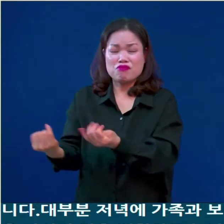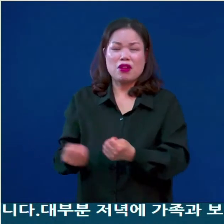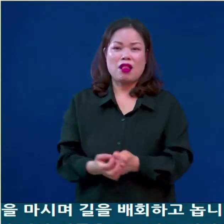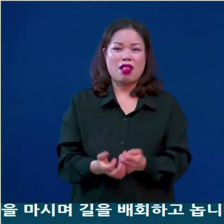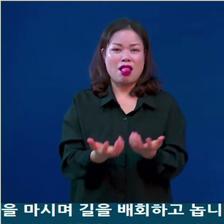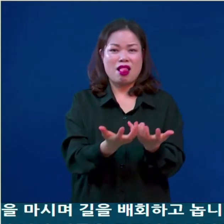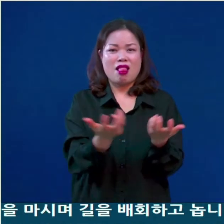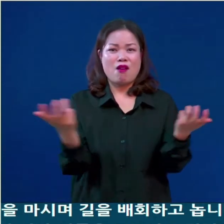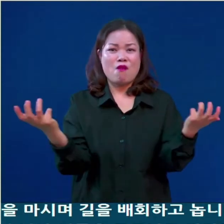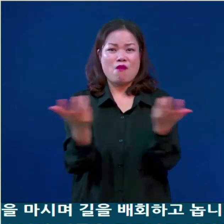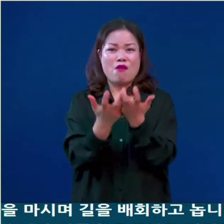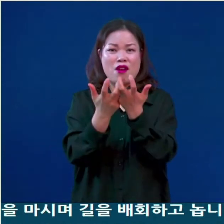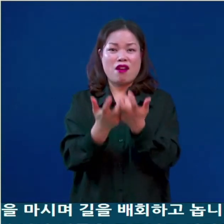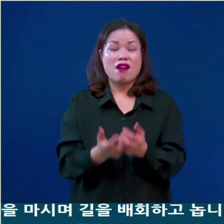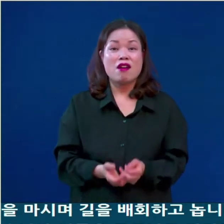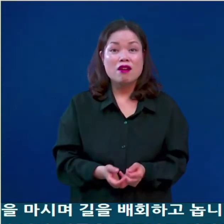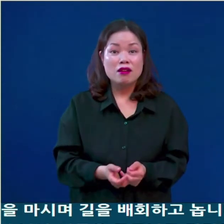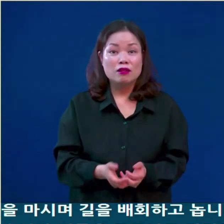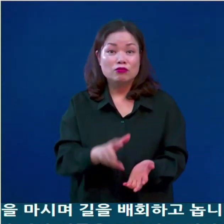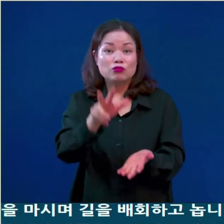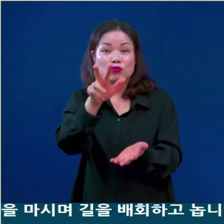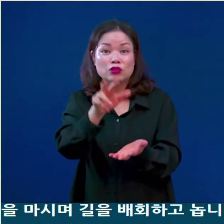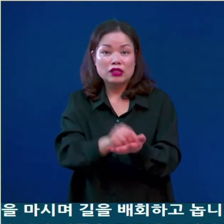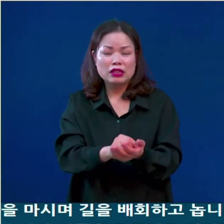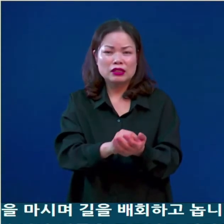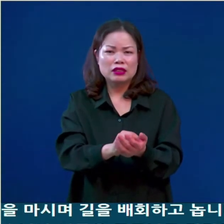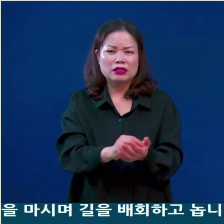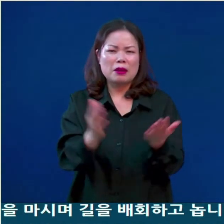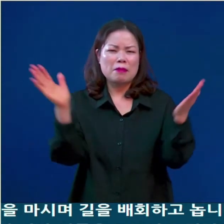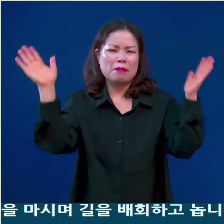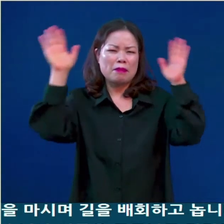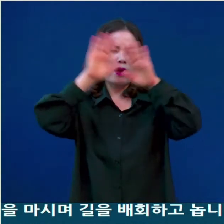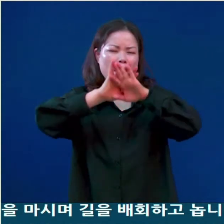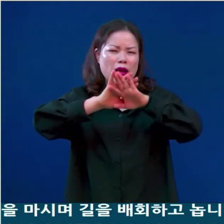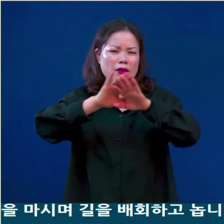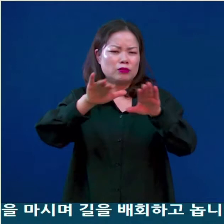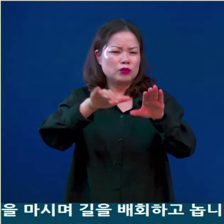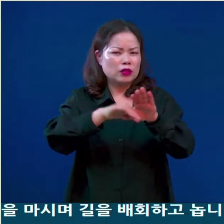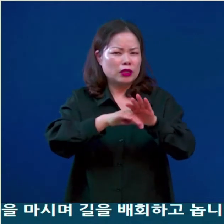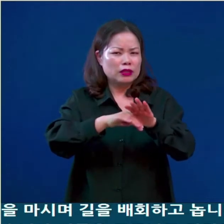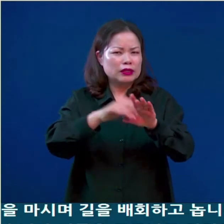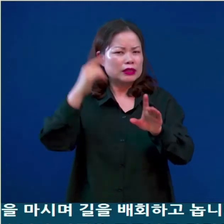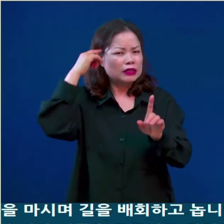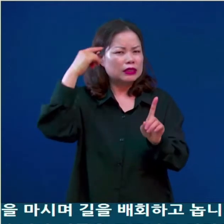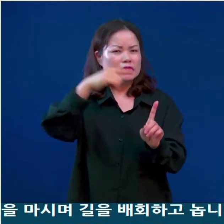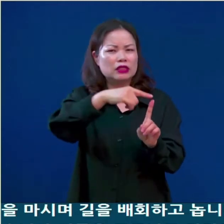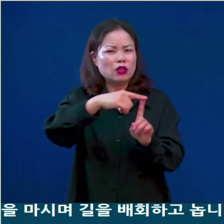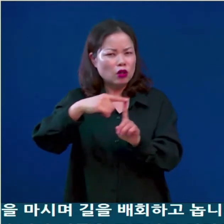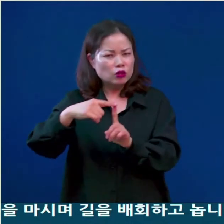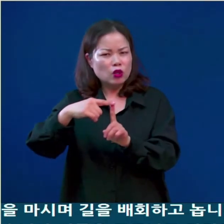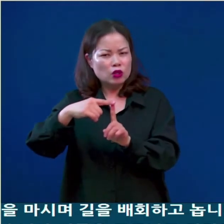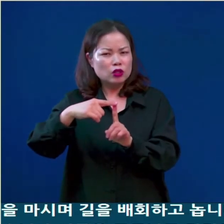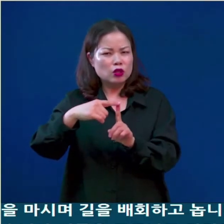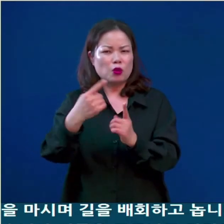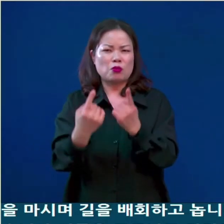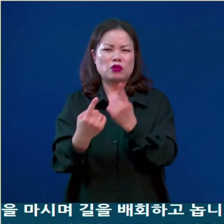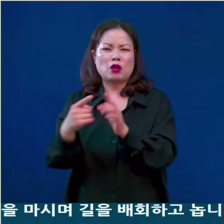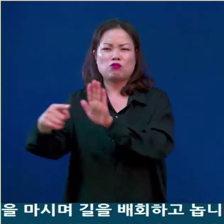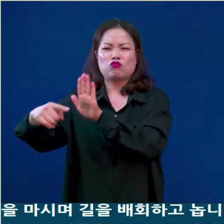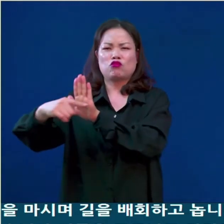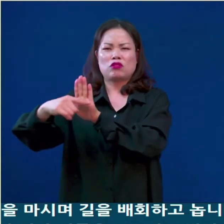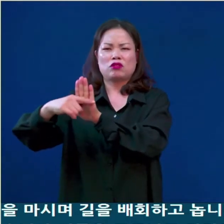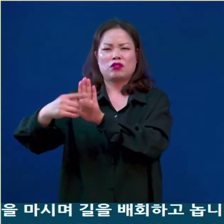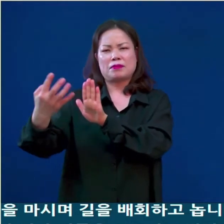없습니다. 그런데 문제는 이러한 밤문화가 긍정적인 면보다는 부정적인 면이 훨씬